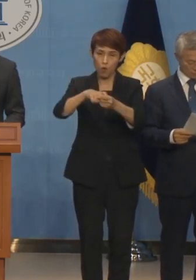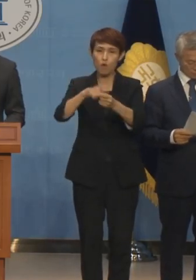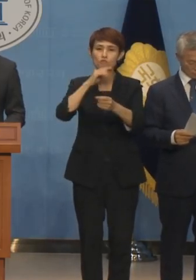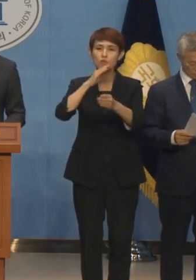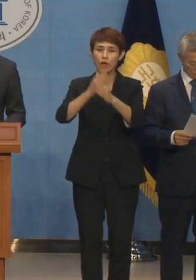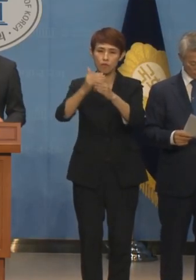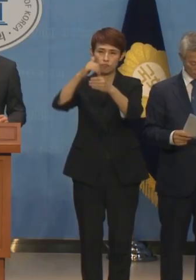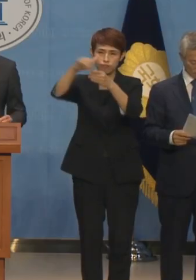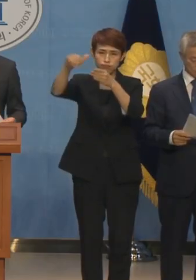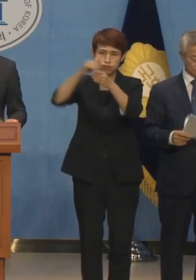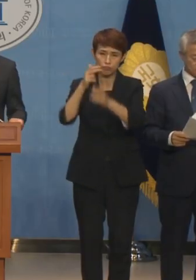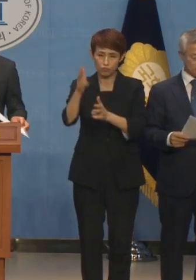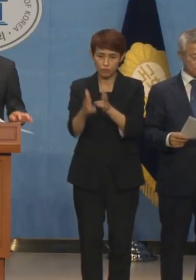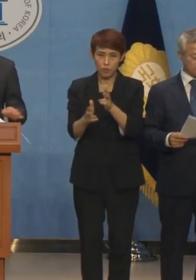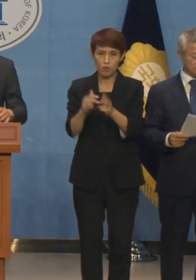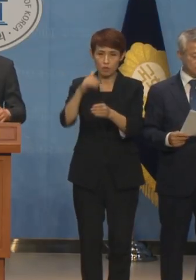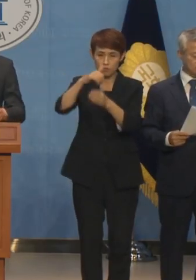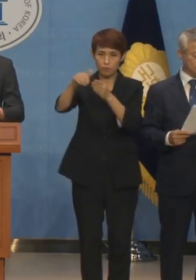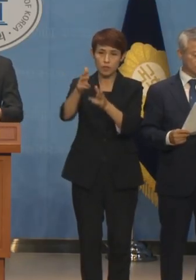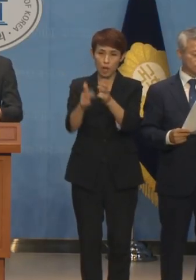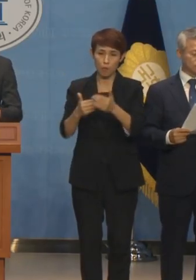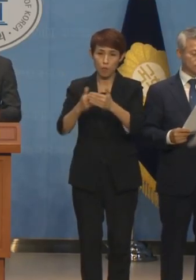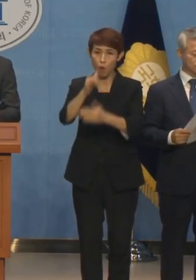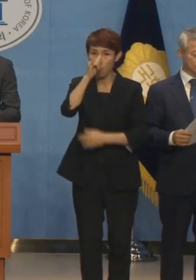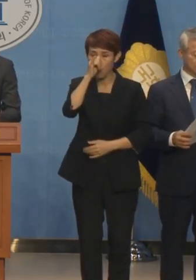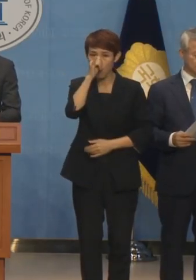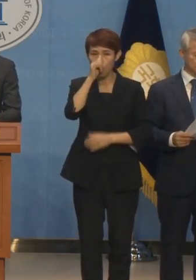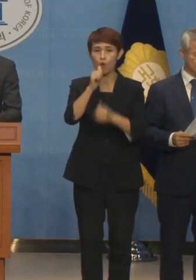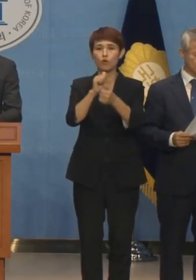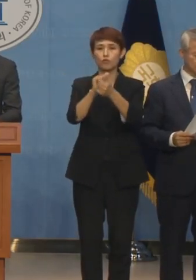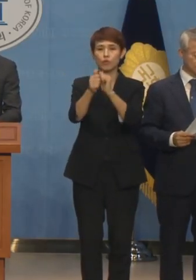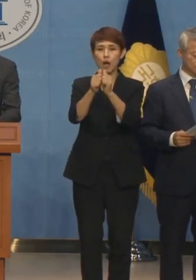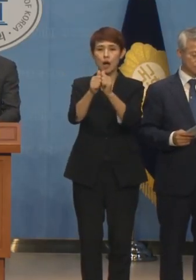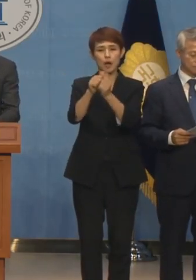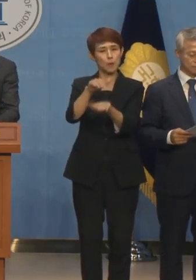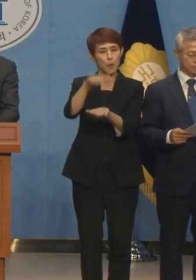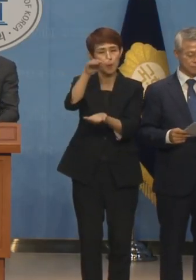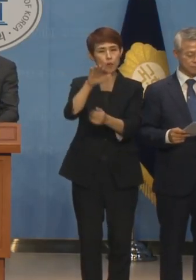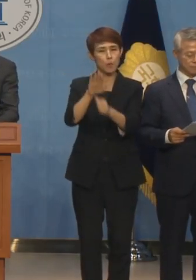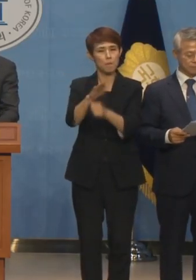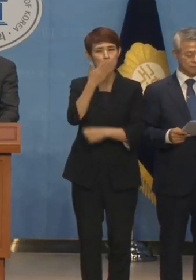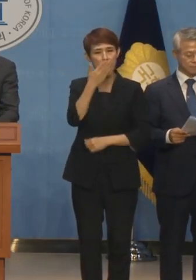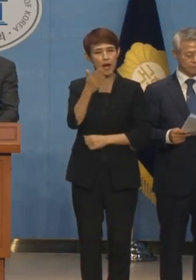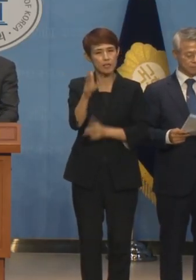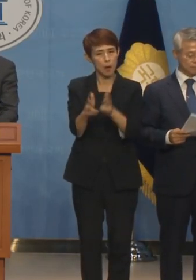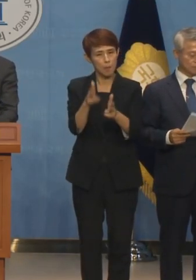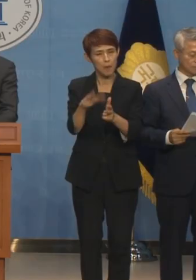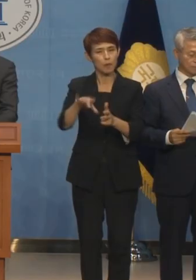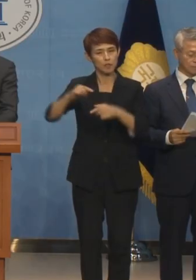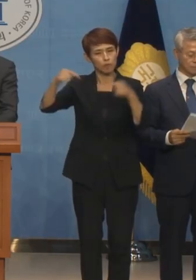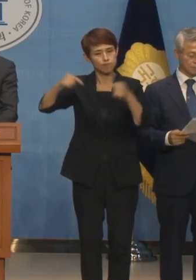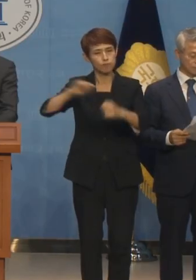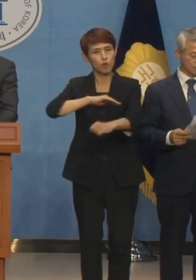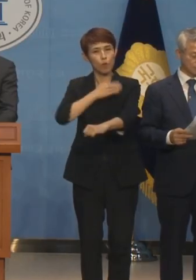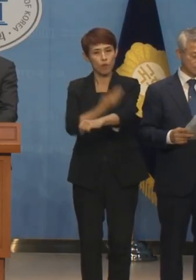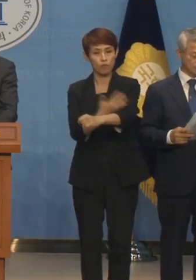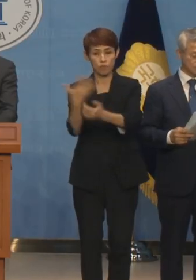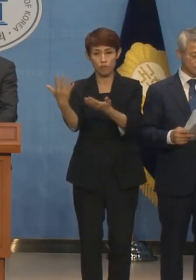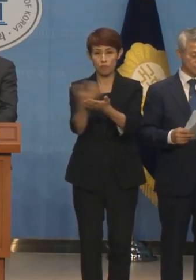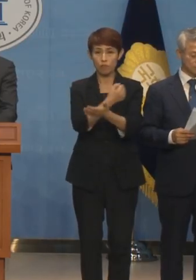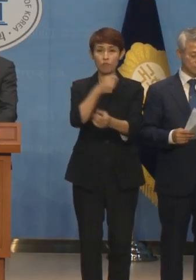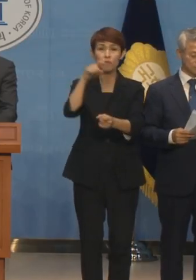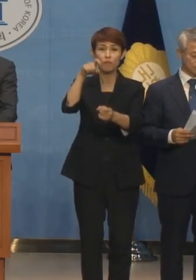사업을 추진하기로 한 것과 주가 부양에 도움이 될 만한 사업에 대하여 우선적 협상권을